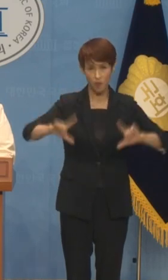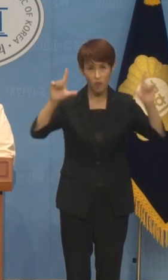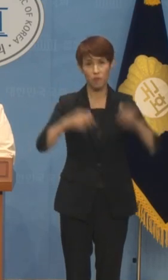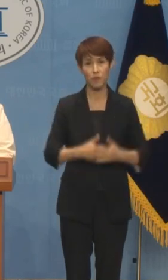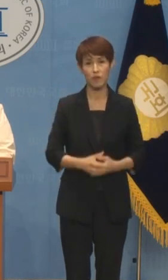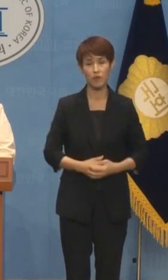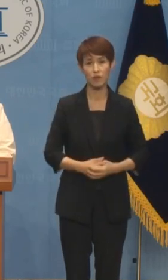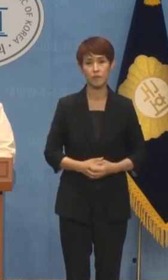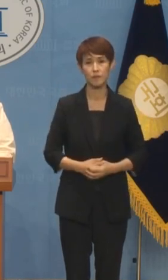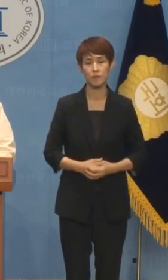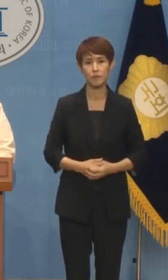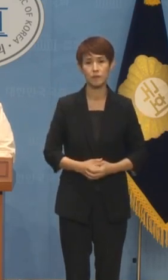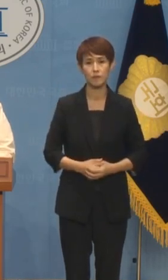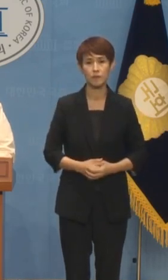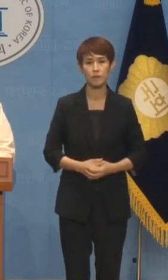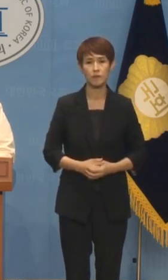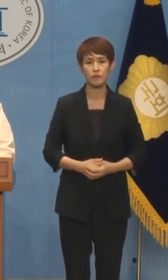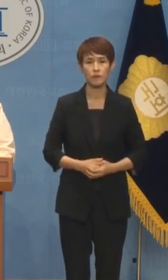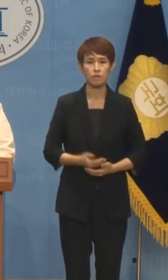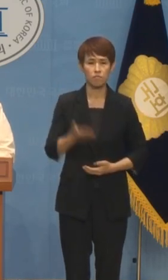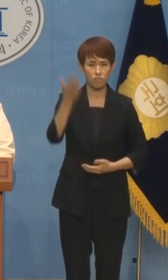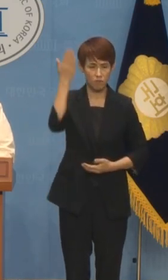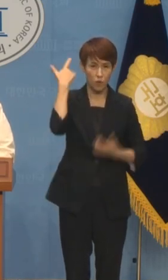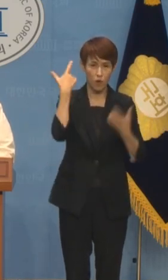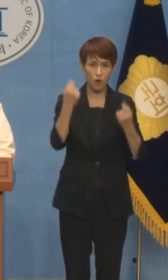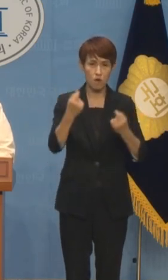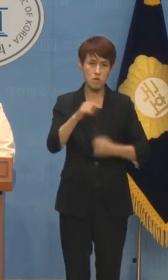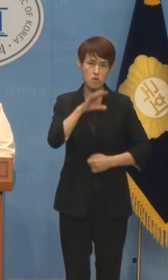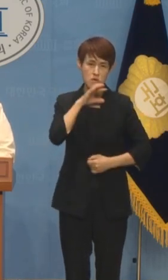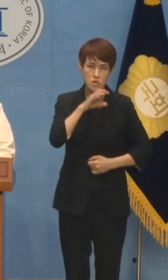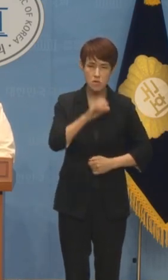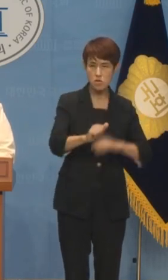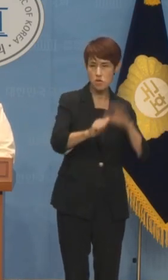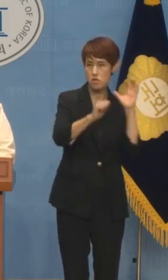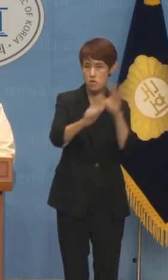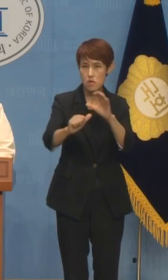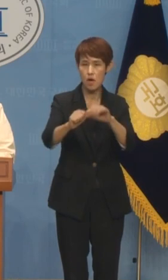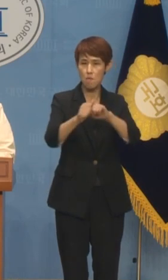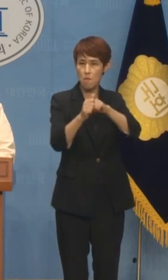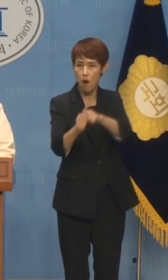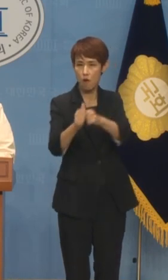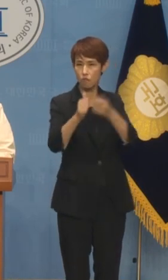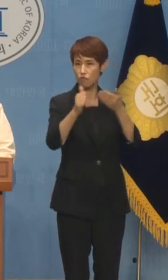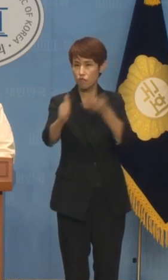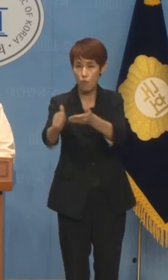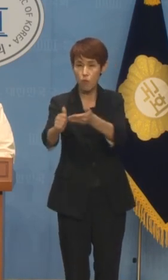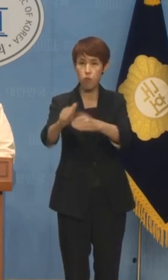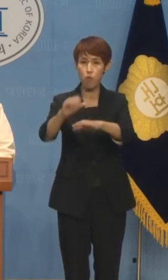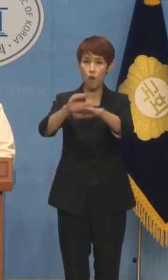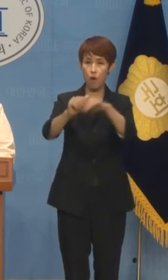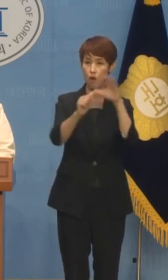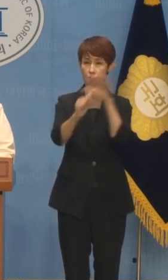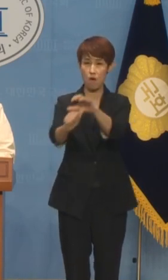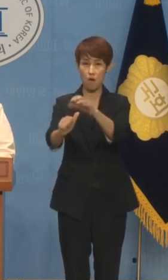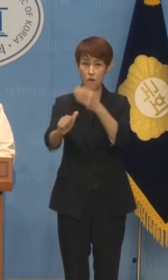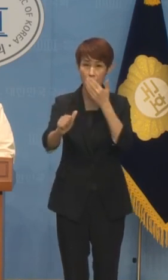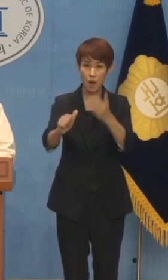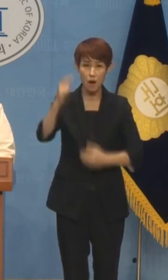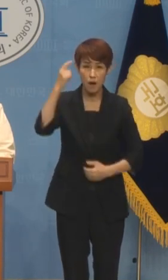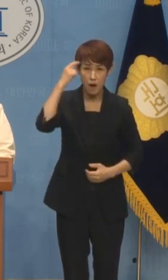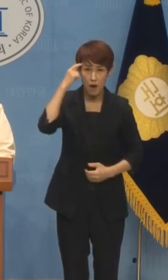2024년입니다. 아직 과거처럼 윽박지르고 징계를 내려서 언론을 통제할 수